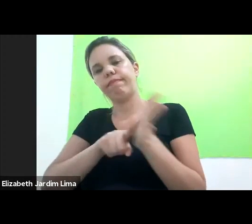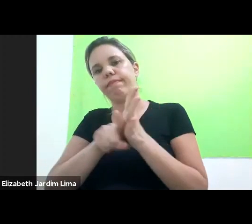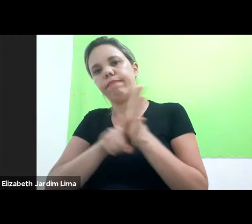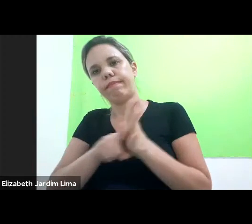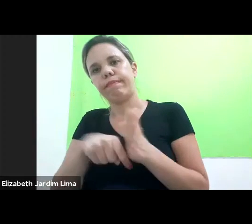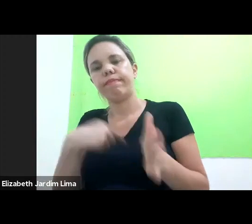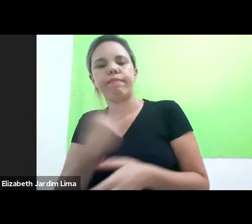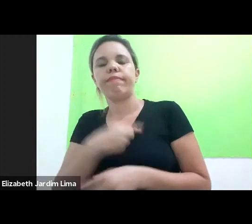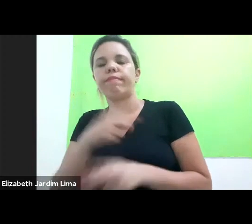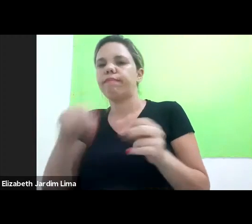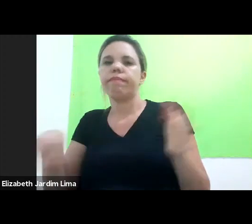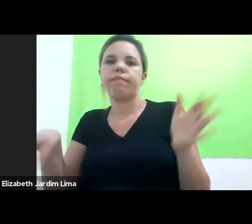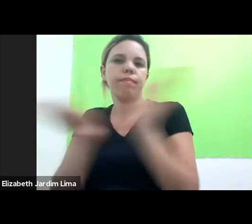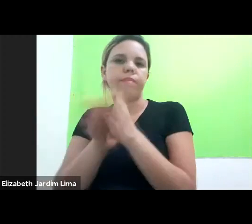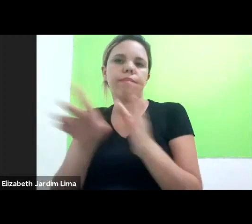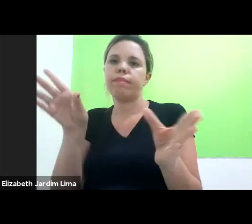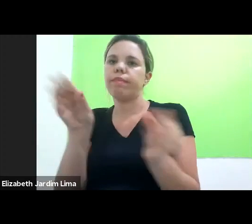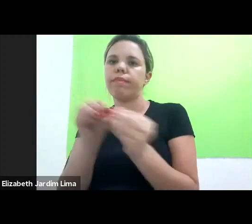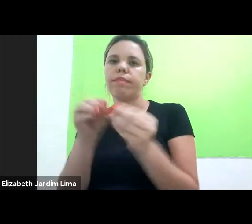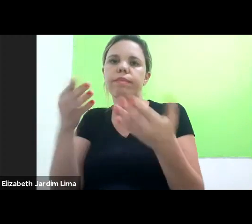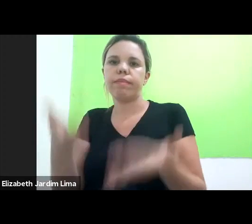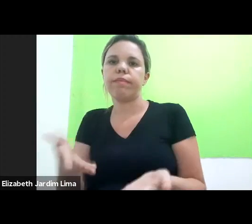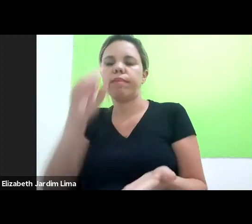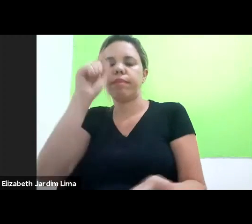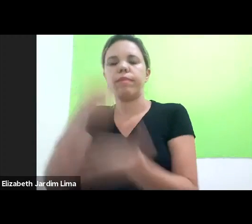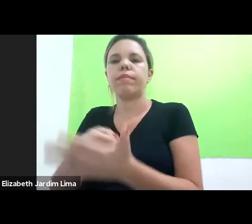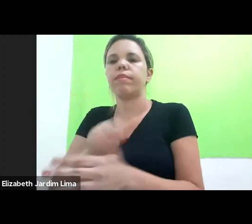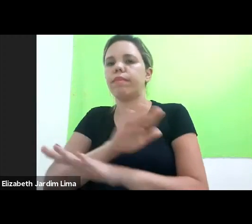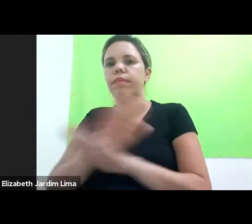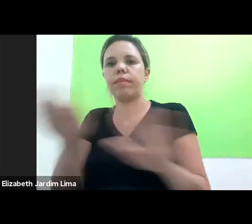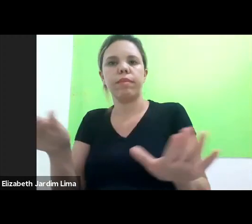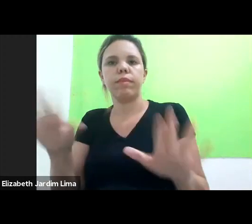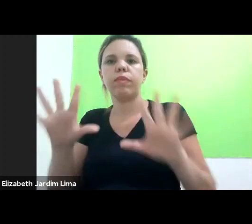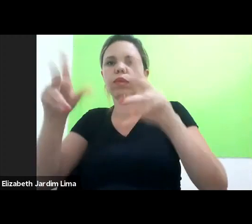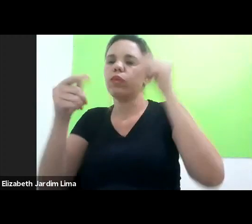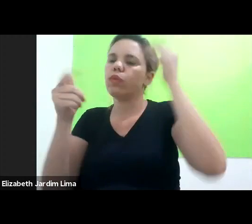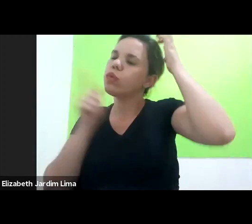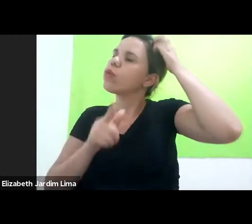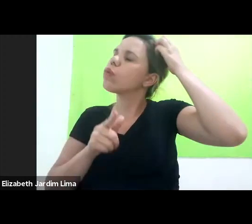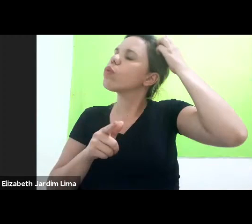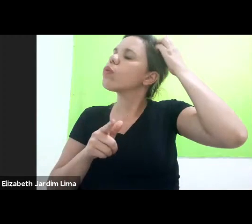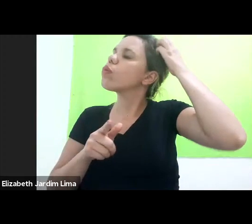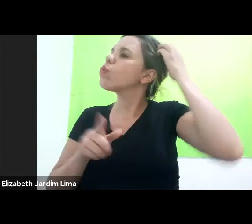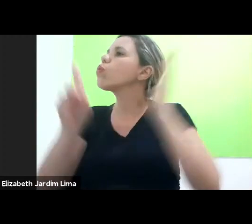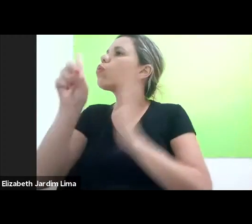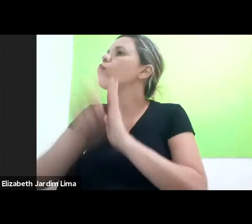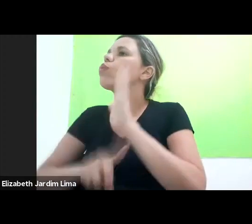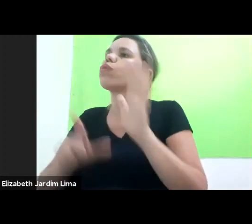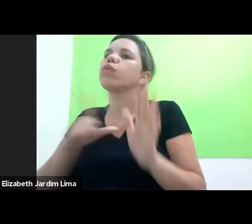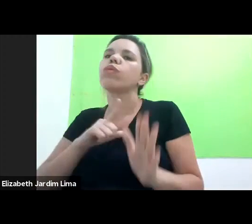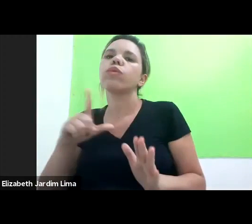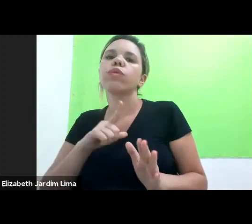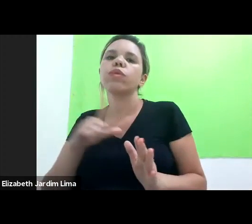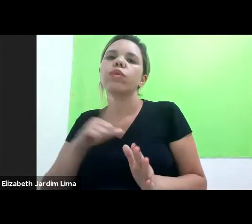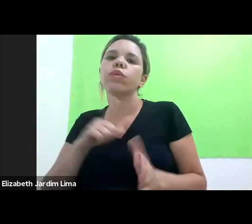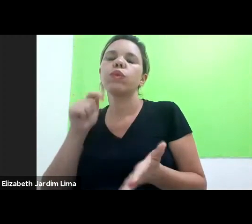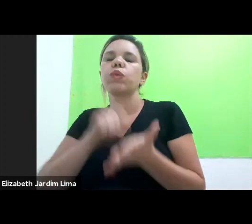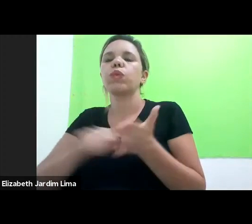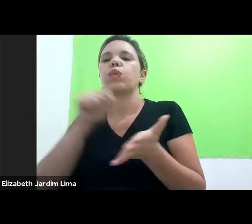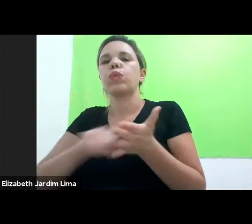nunca chega a nada, fala assim, essa é a sua garantia. Não. Tudo que a gente conquistou, os direitos que a gente tem